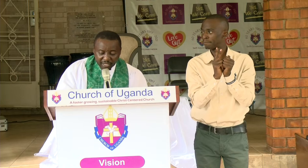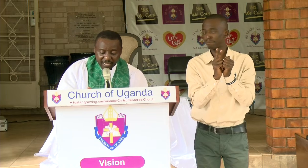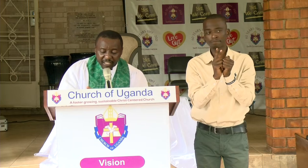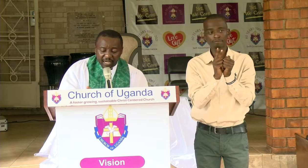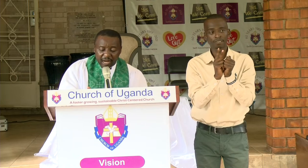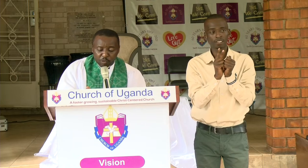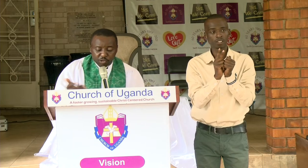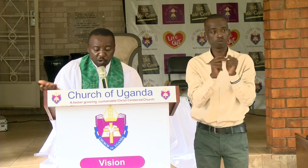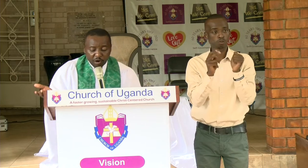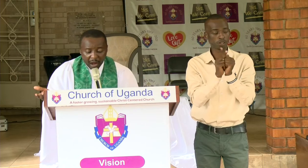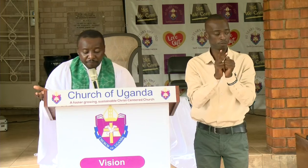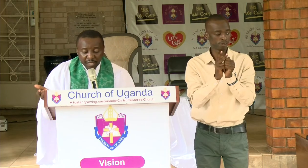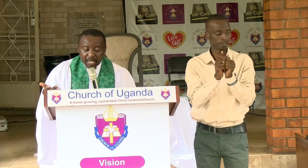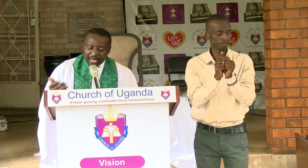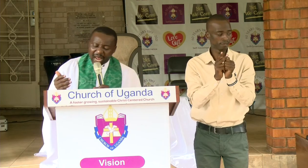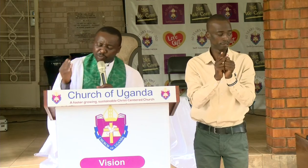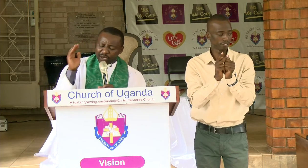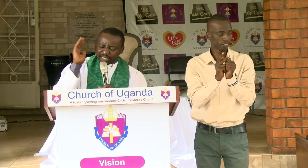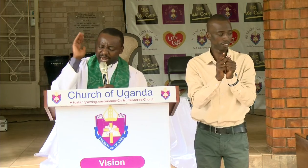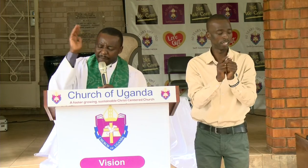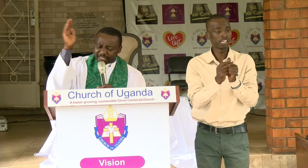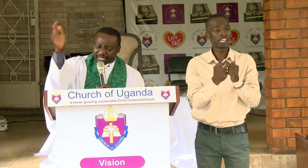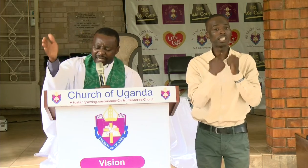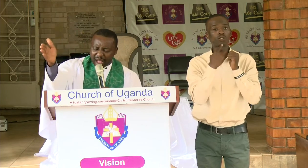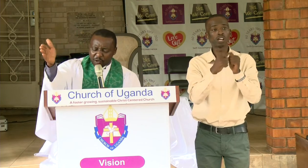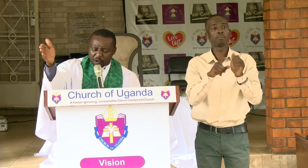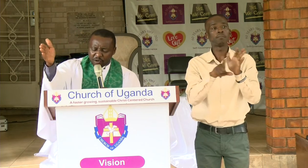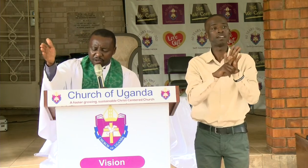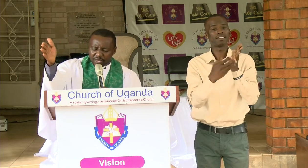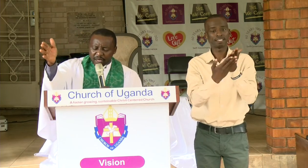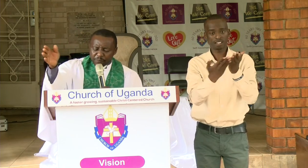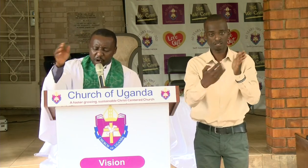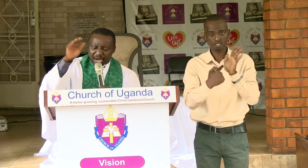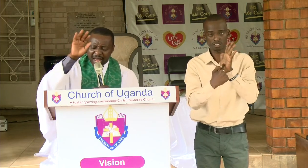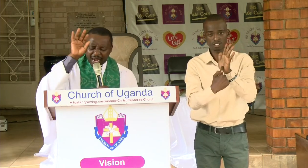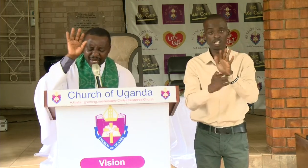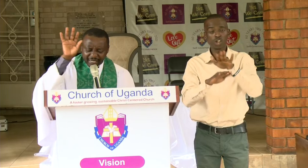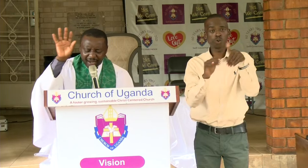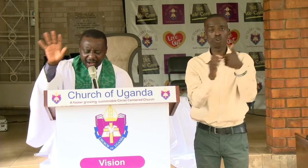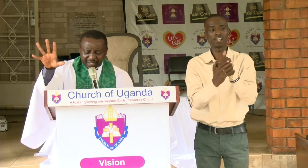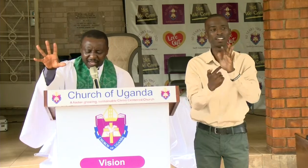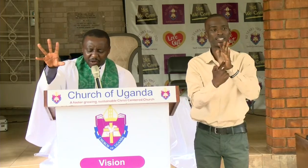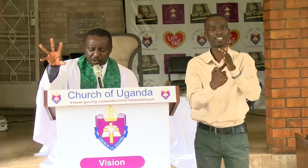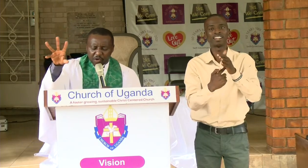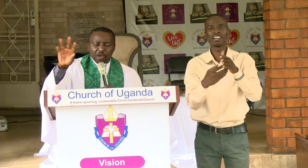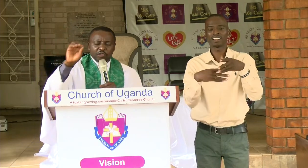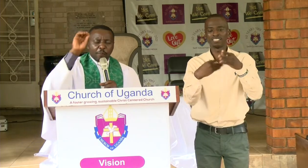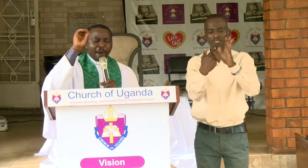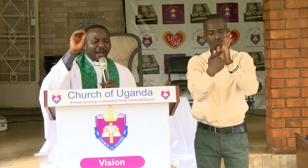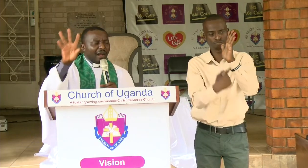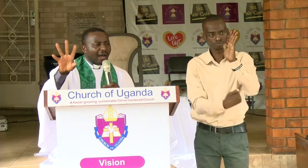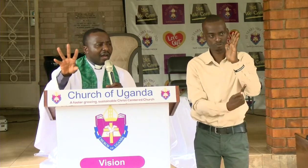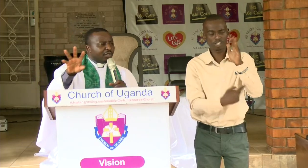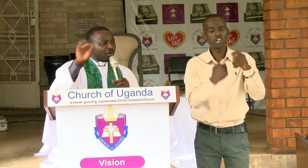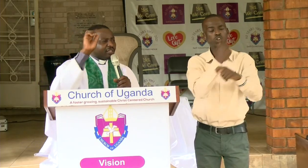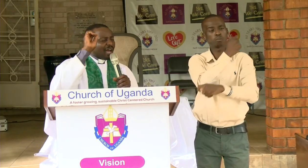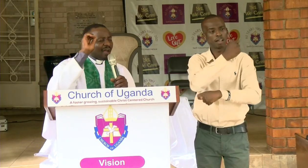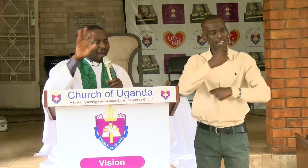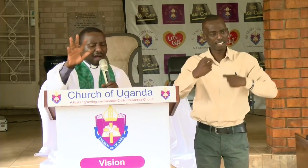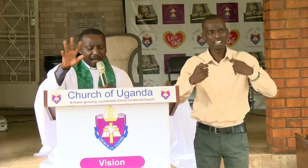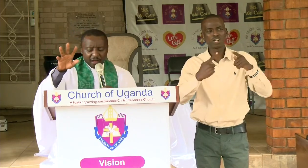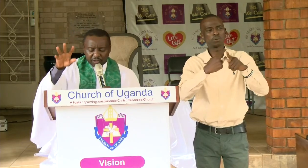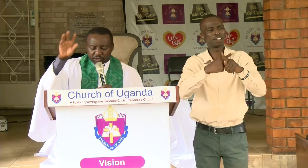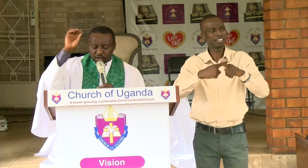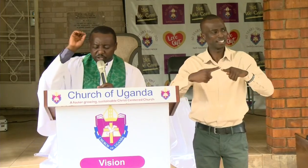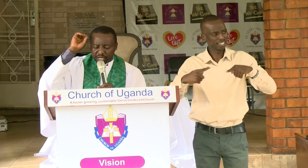bayireyo ne bw'otandikira ddala ku lusooka. Era atuleetera amateeka ago gona n'agaleeta n'agajjayo. Tobanga,